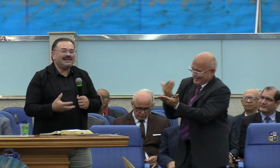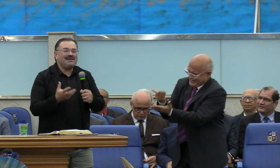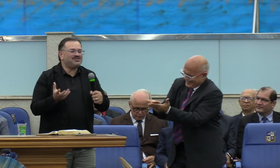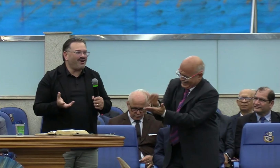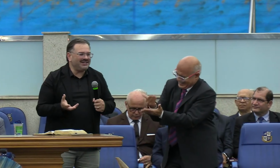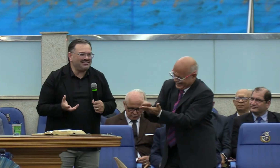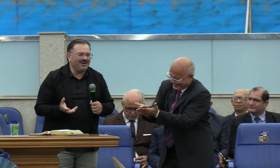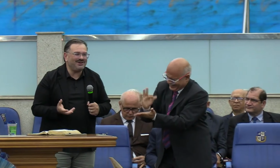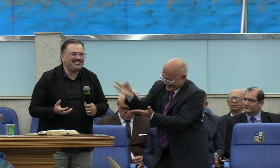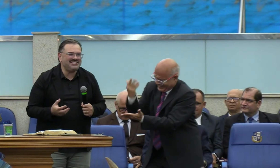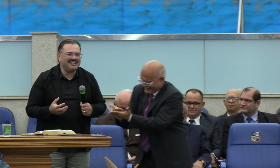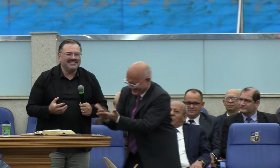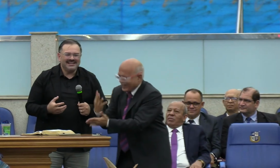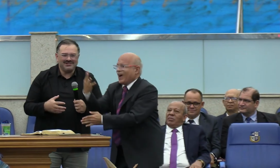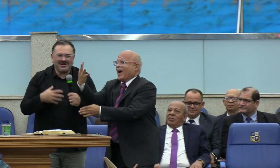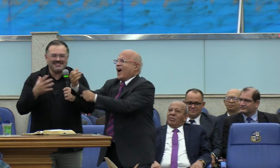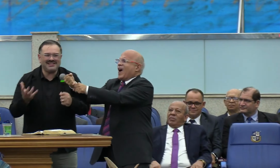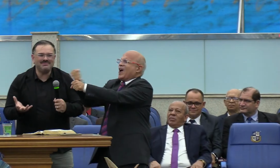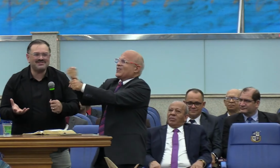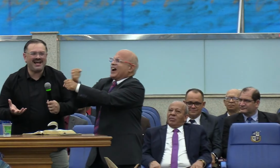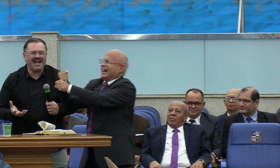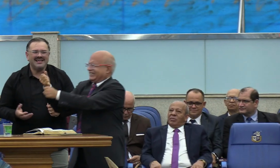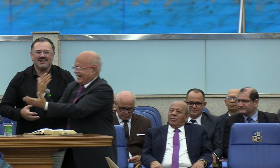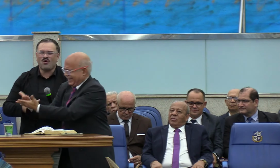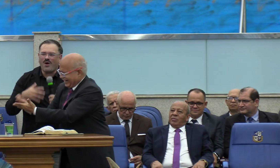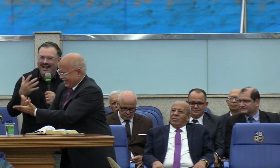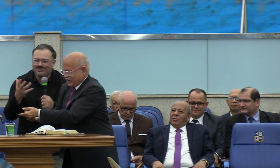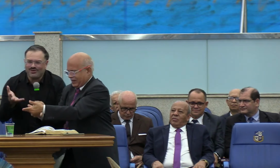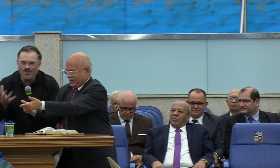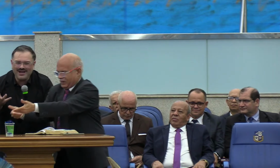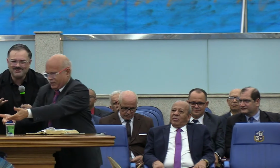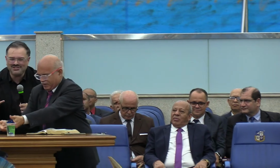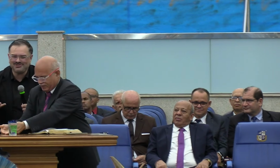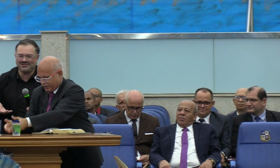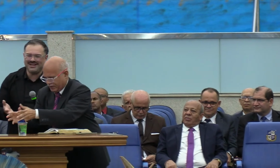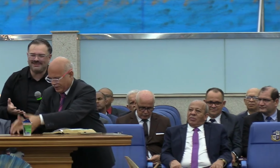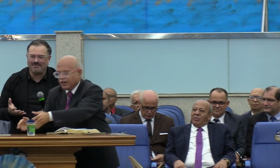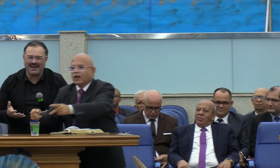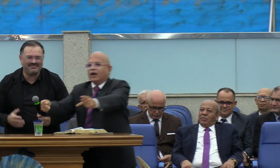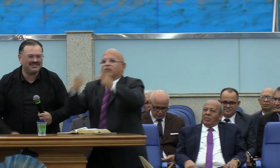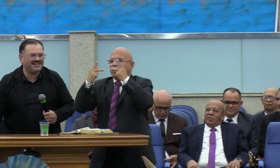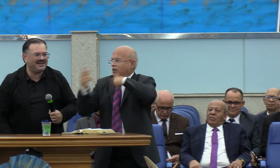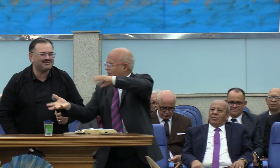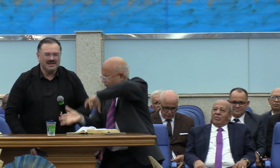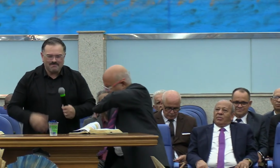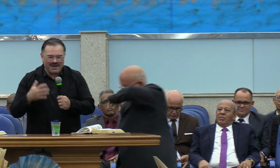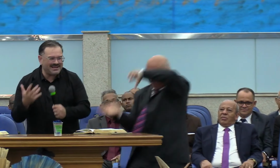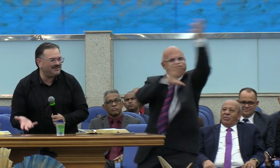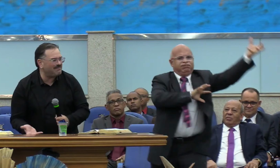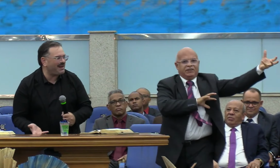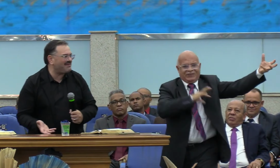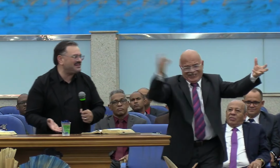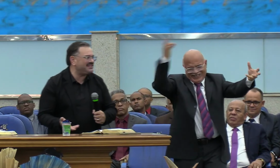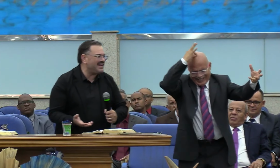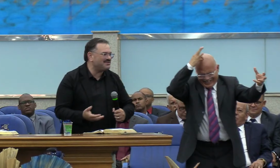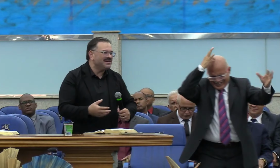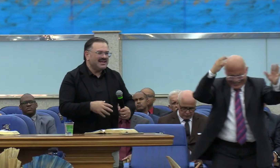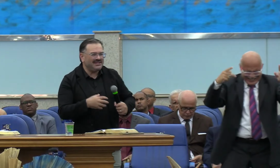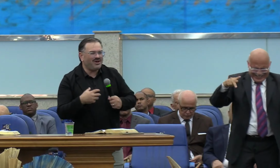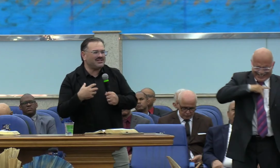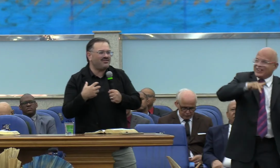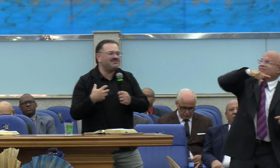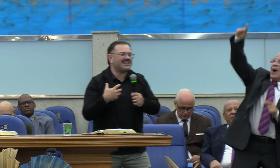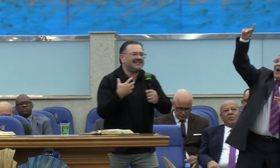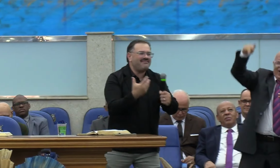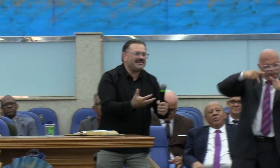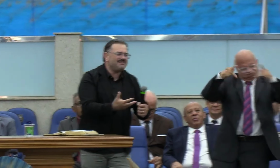Lá na minha escola de teologia, que nós estamos lá 4 anos estudando a palavra de Deus, pregando a palavra de Deus, e